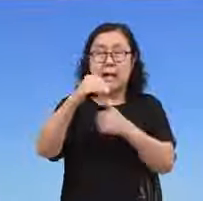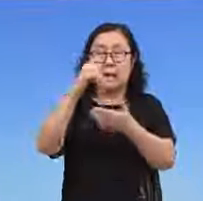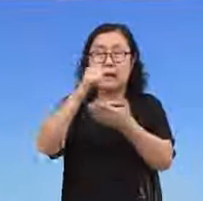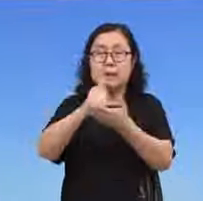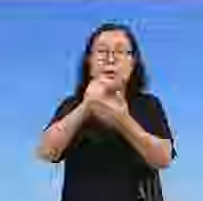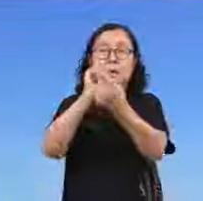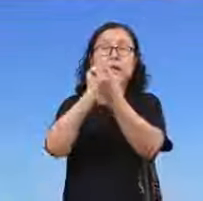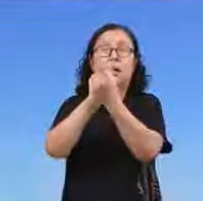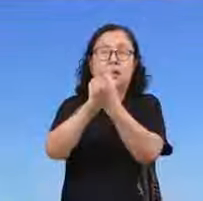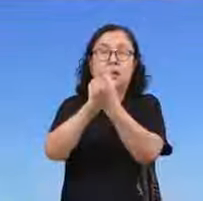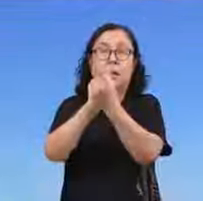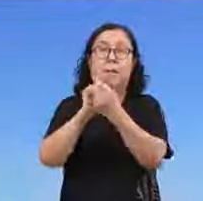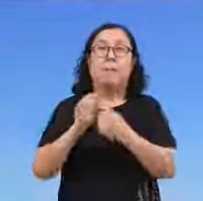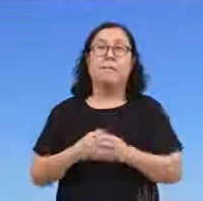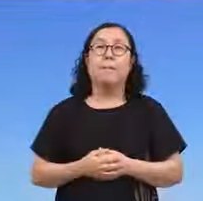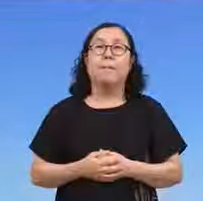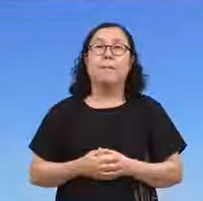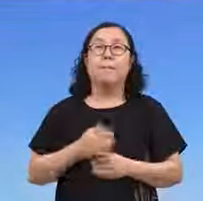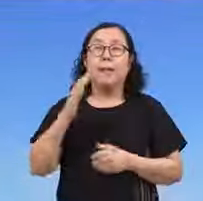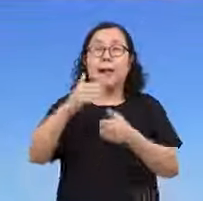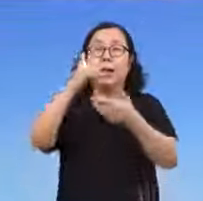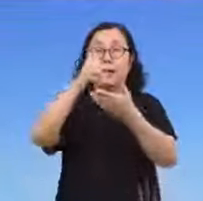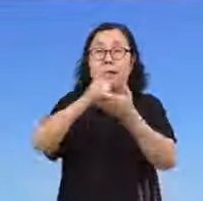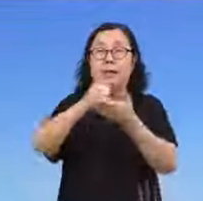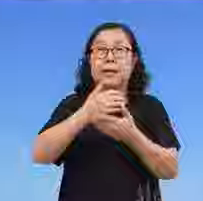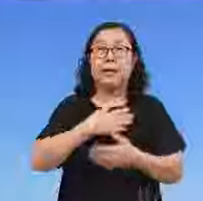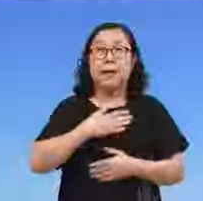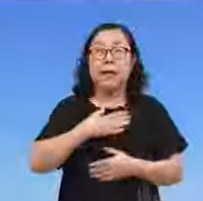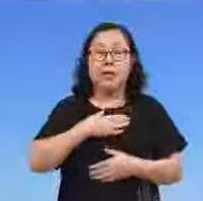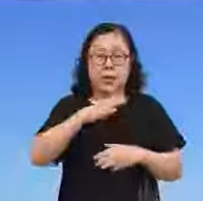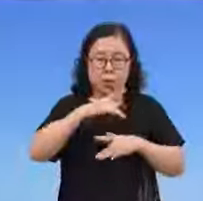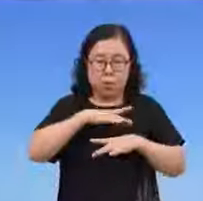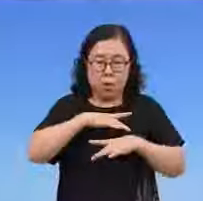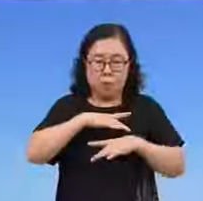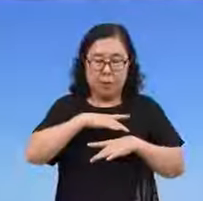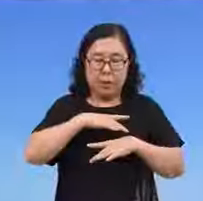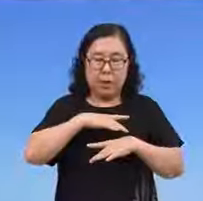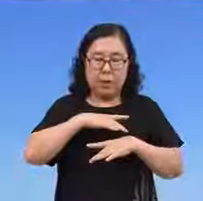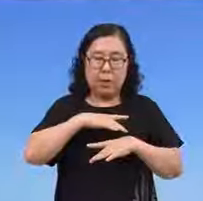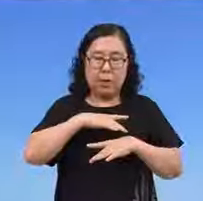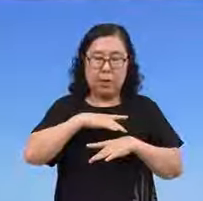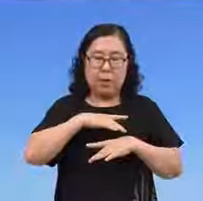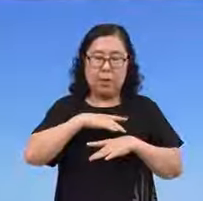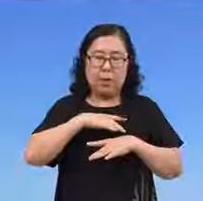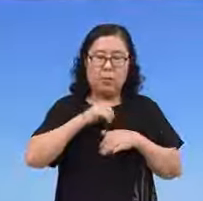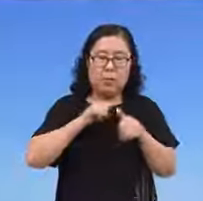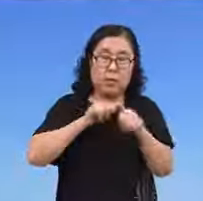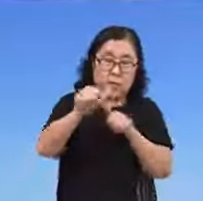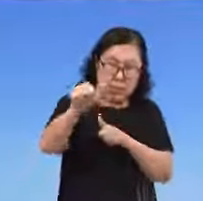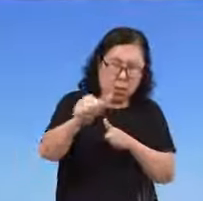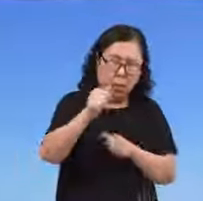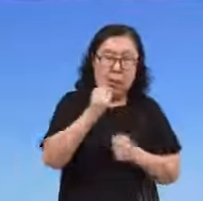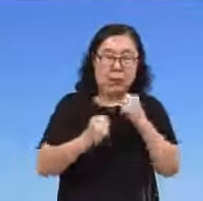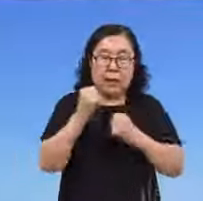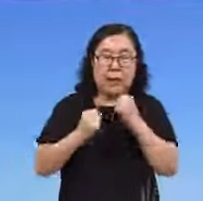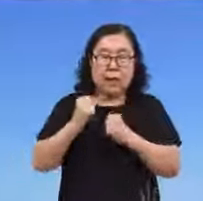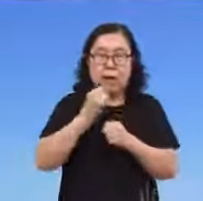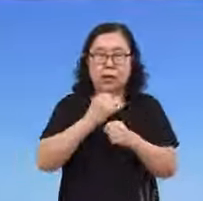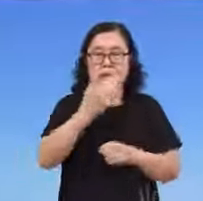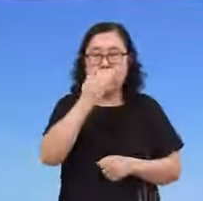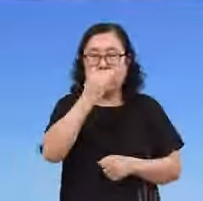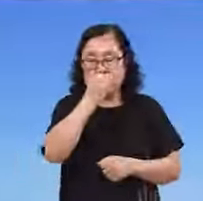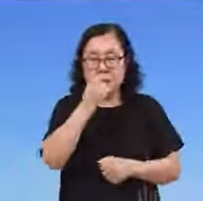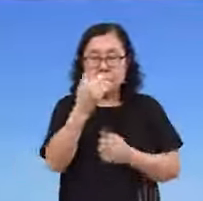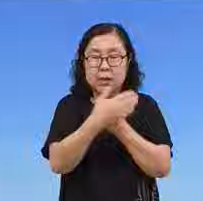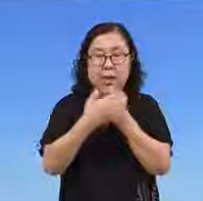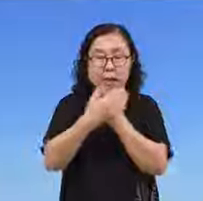그 하나님이 나를 다시 한번 두려움에서 벗어나 달려갈 수 있도록 그